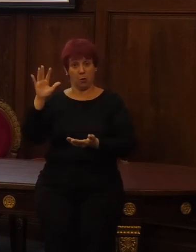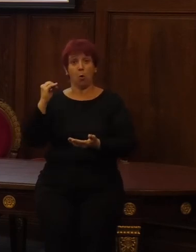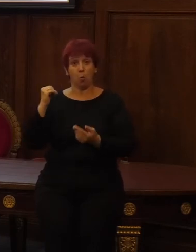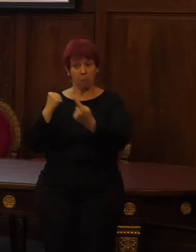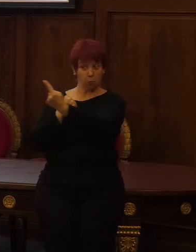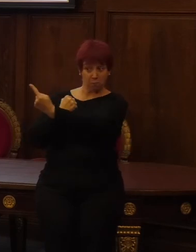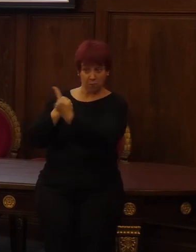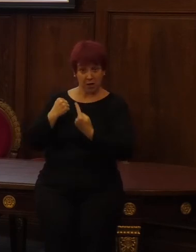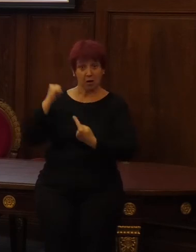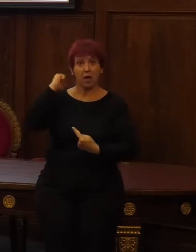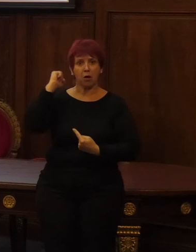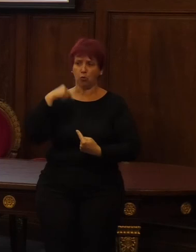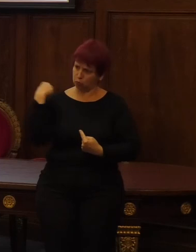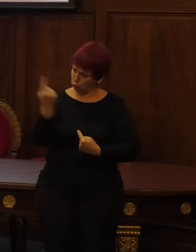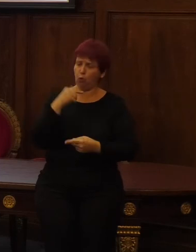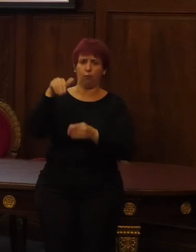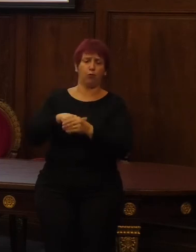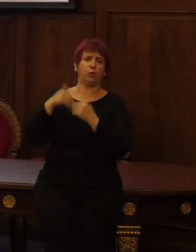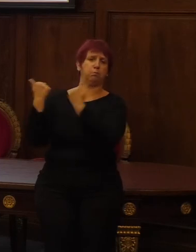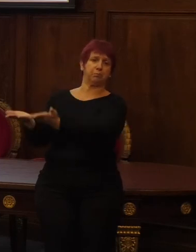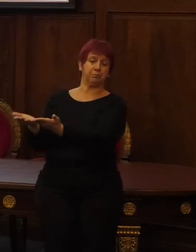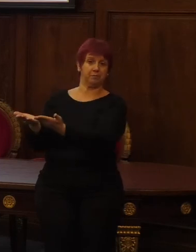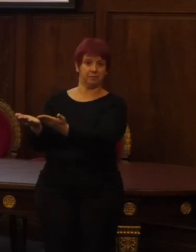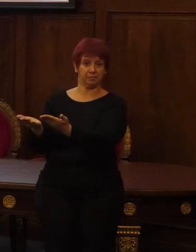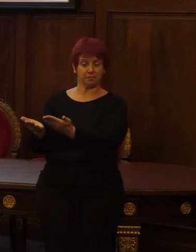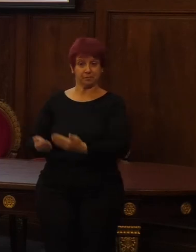venga Carrasco, todos votamos a Carrasco.